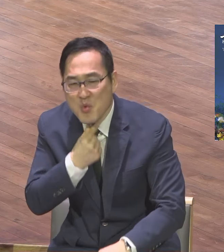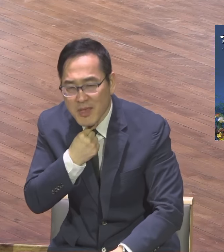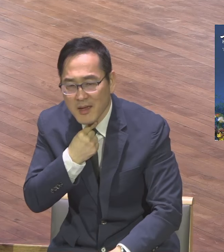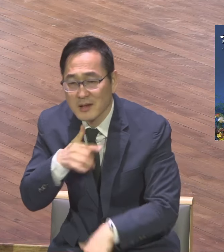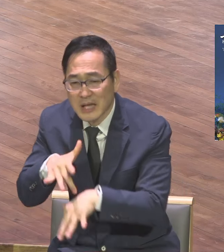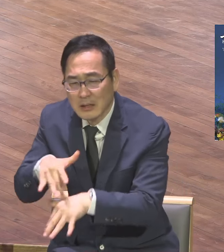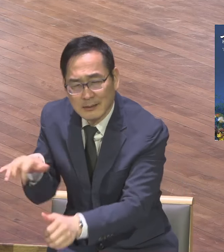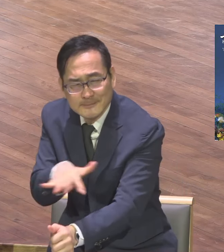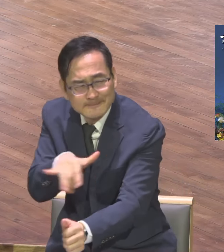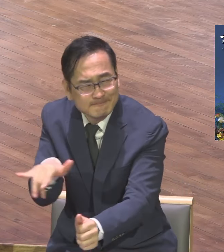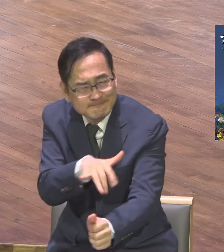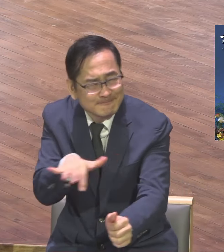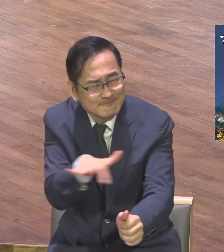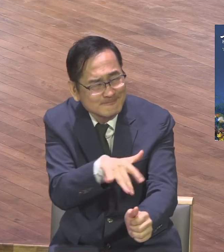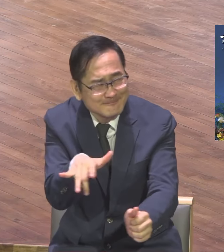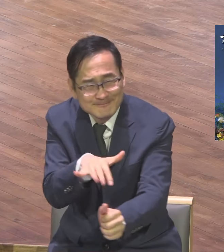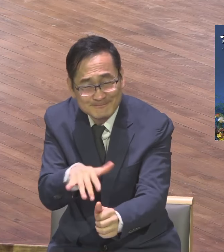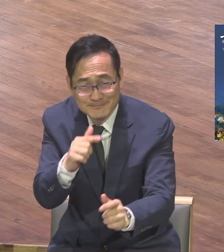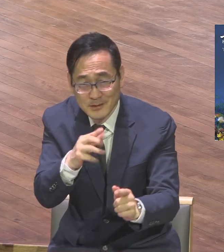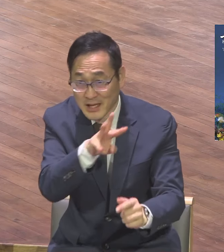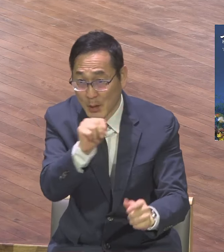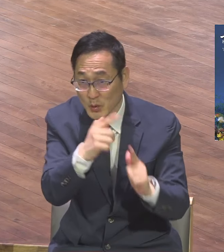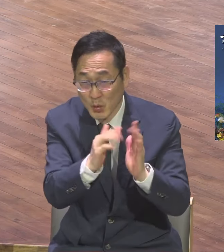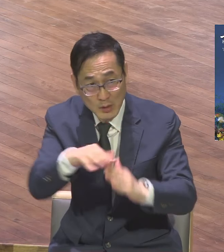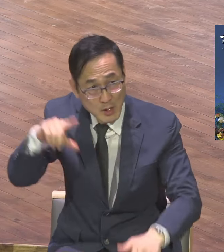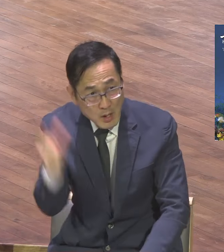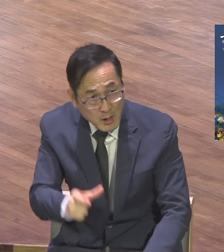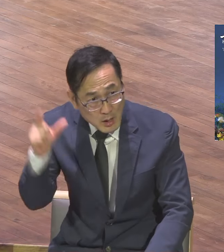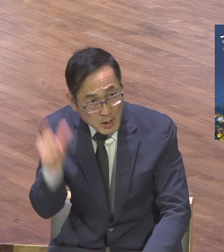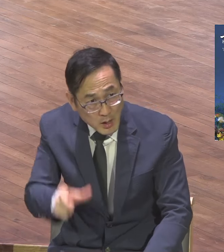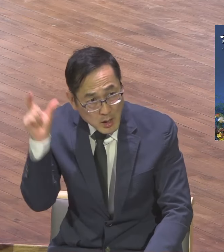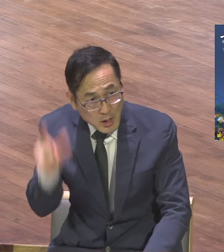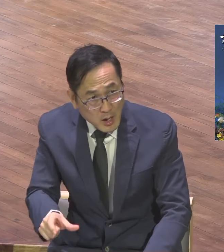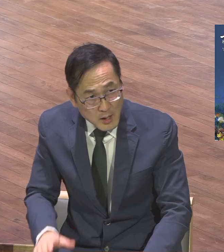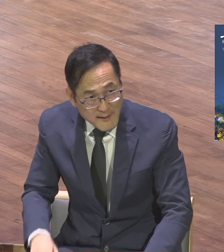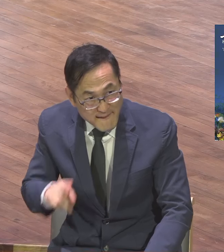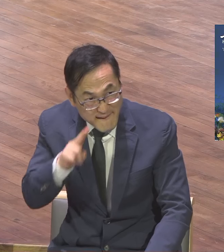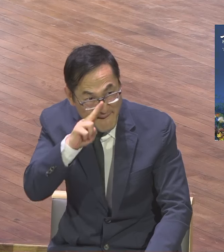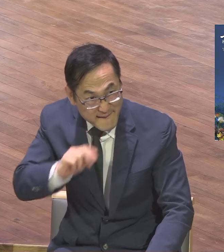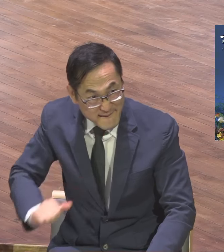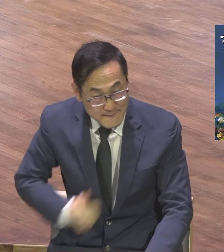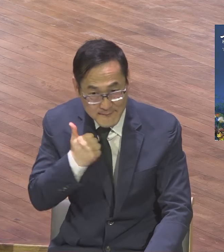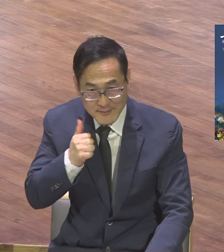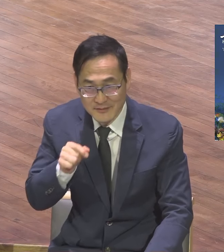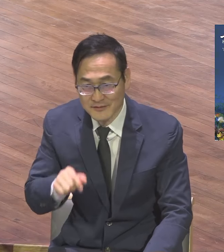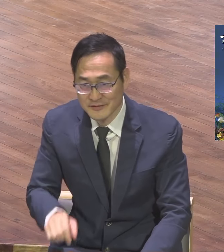이것이 뭐요? 사단의 전략입니다. 사단의 눈에 보여요.